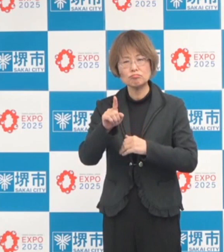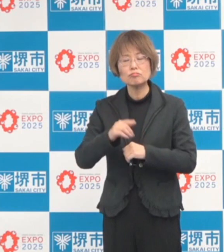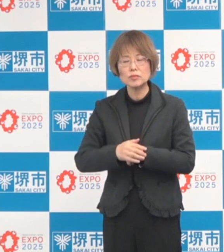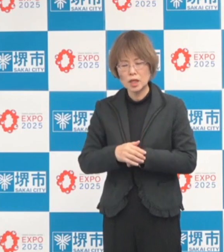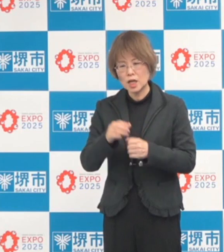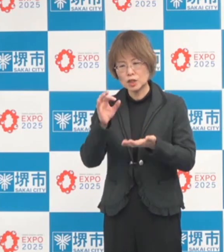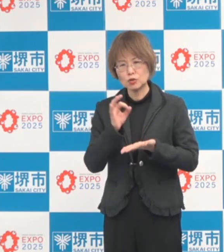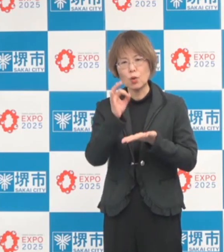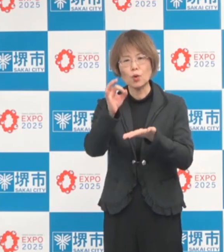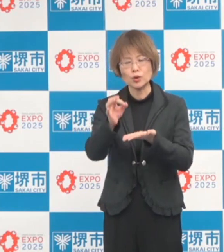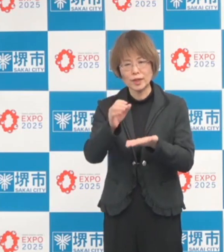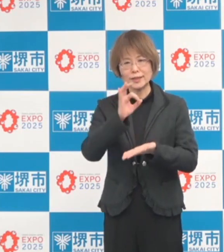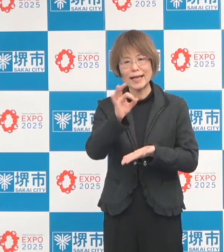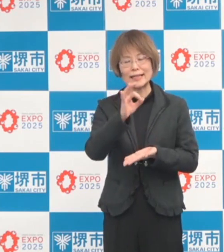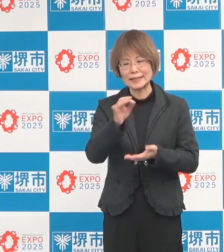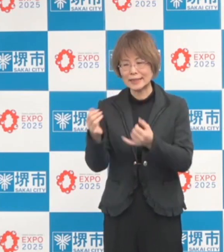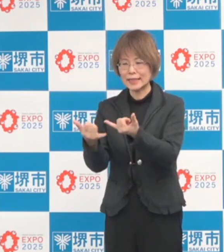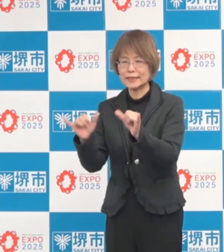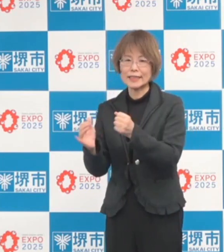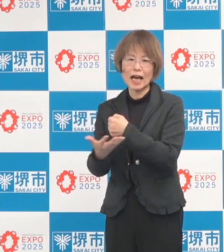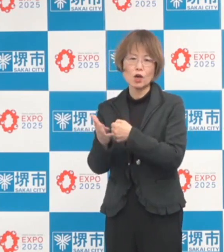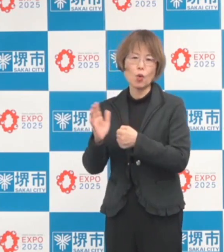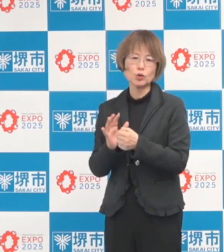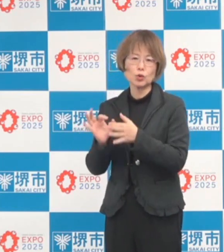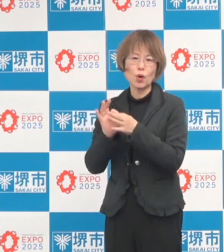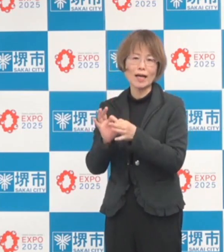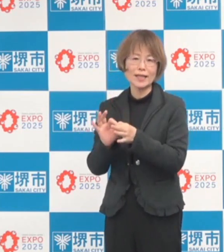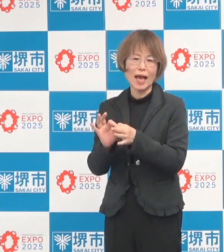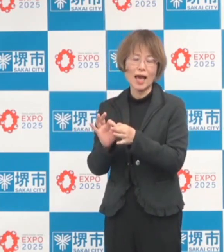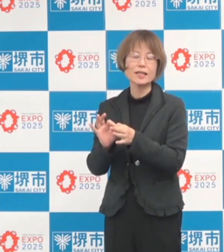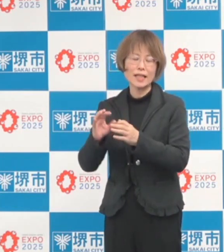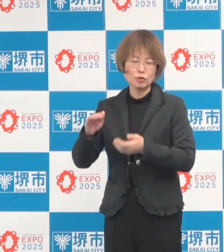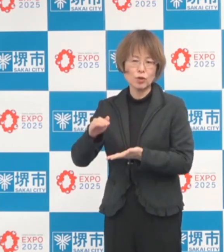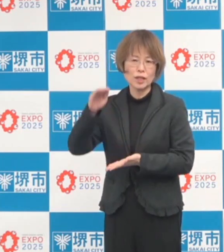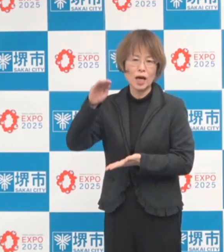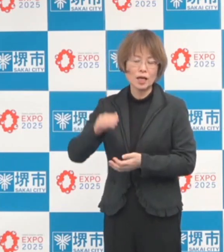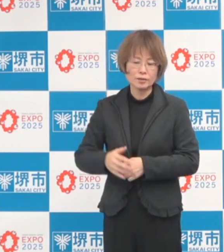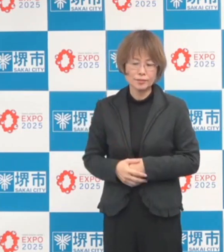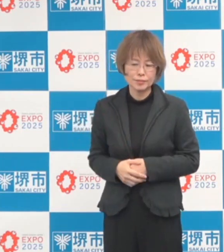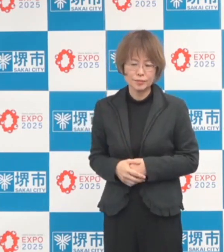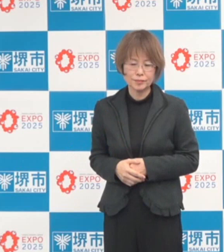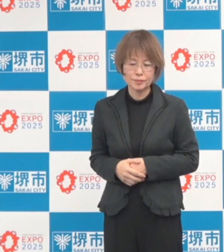経費や社会保障関係費の増加によるものです。